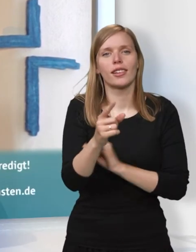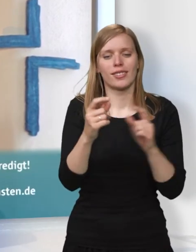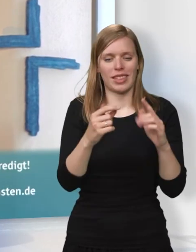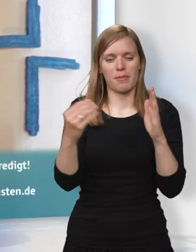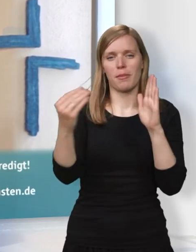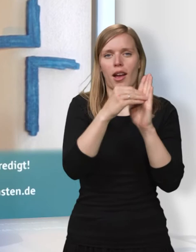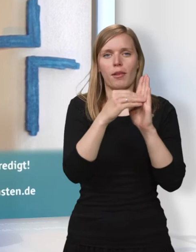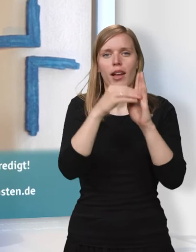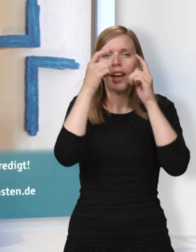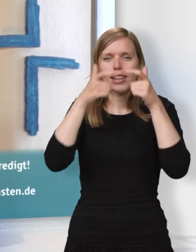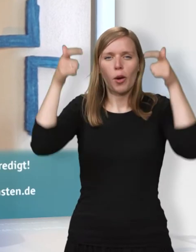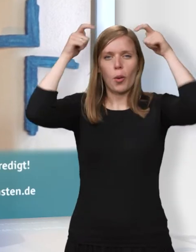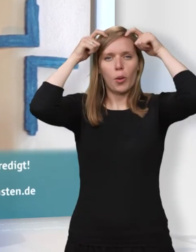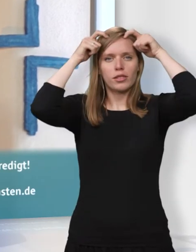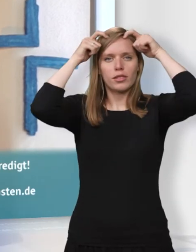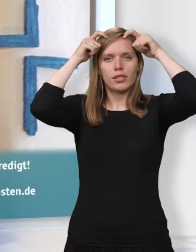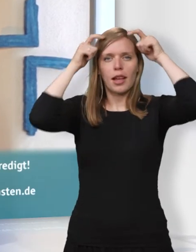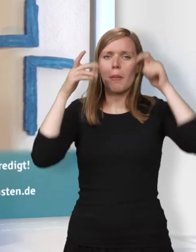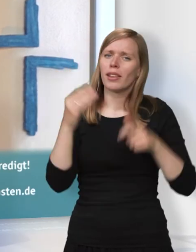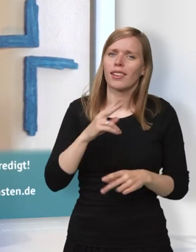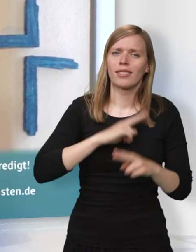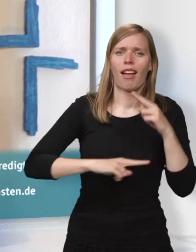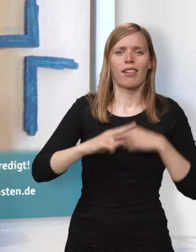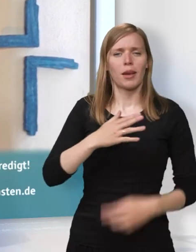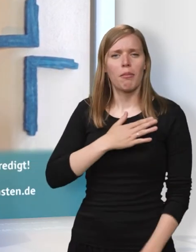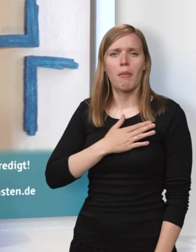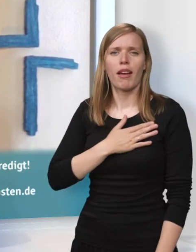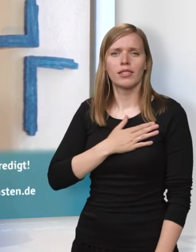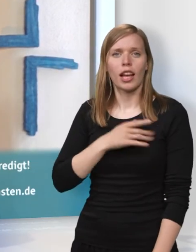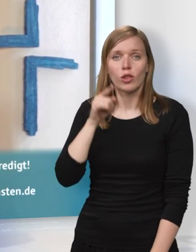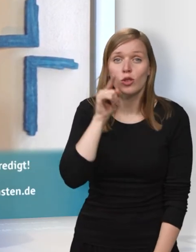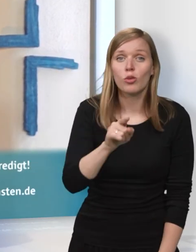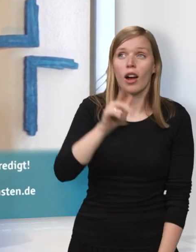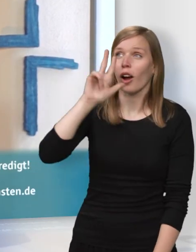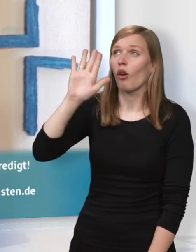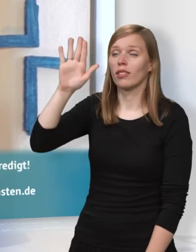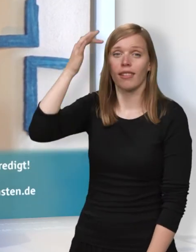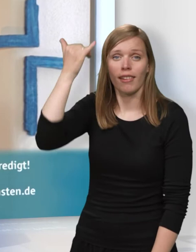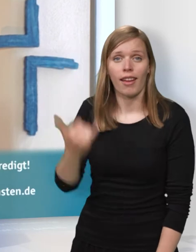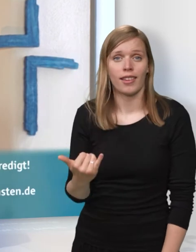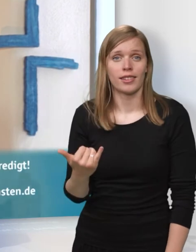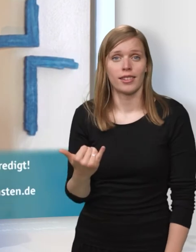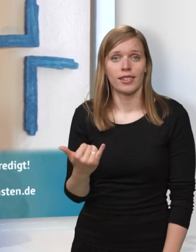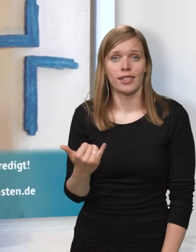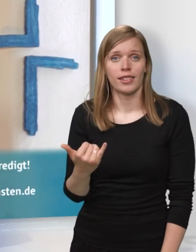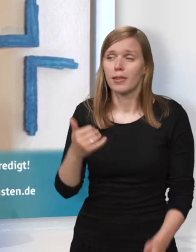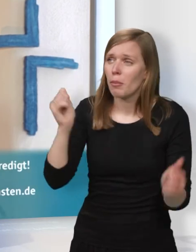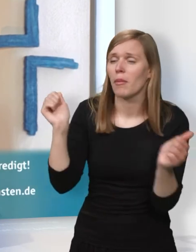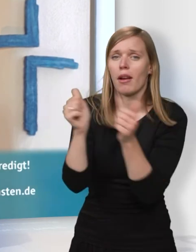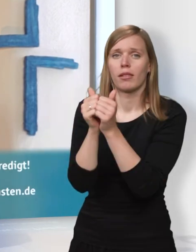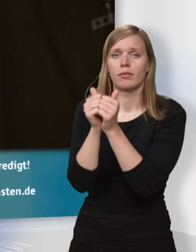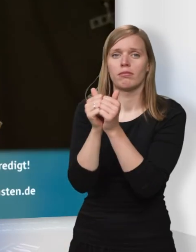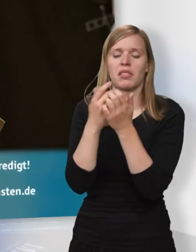drauf. Gekrönt mit Gnade und Barmherzigkeit. Du bist Gottes Kind, nicht